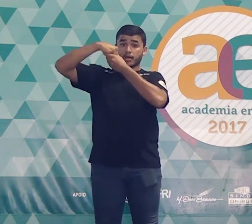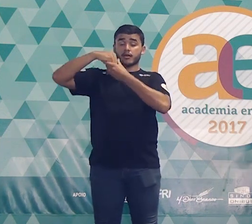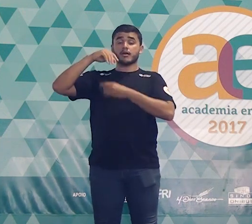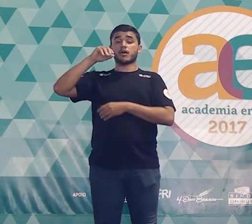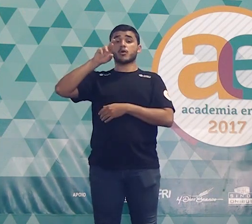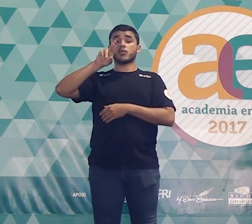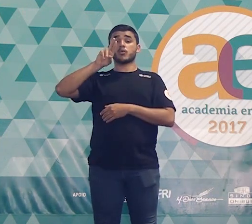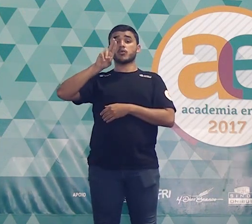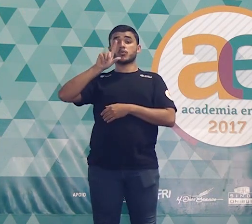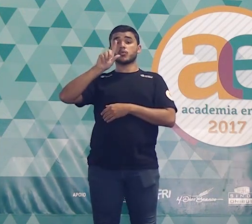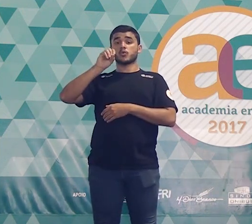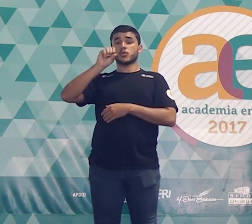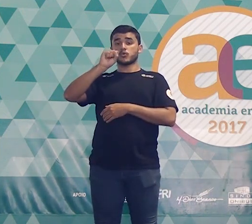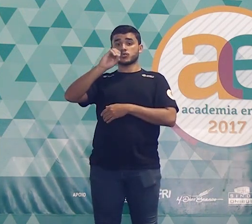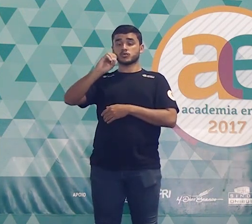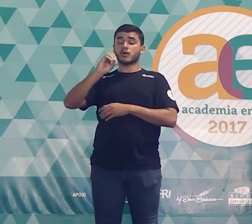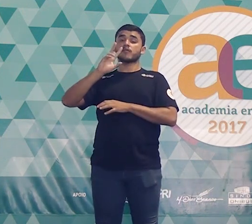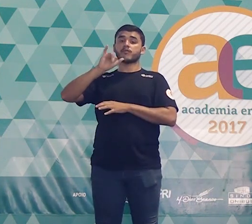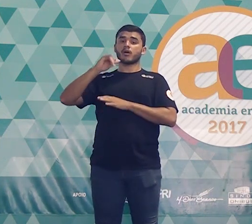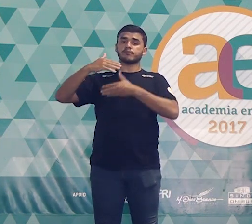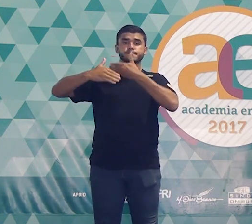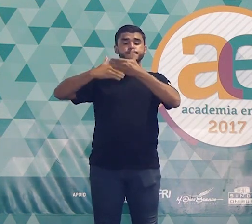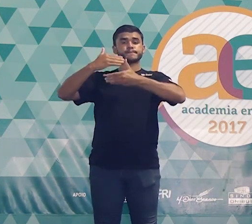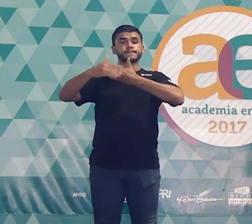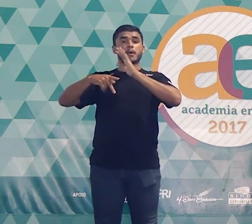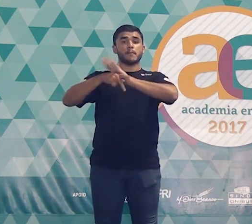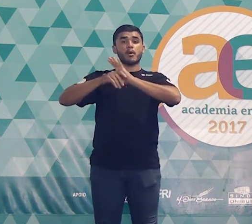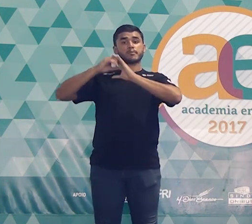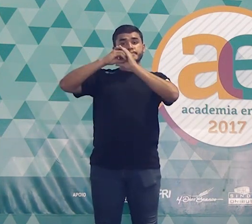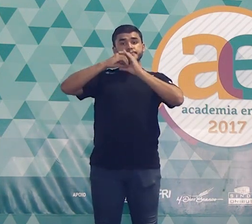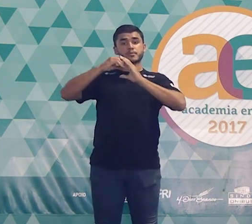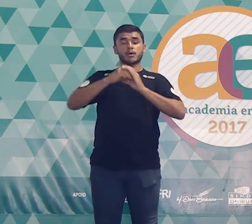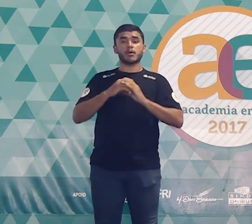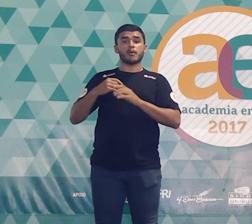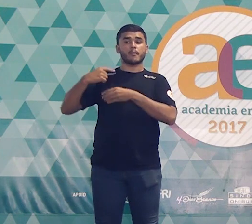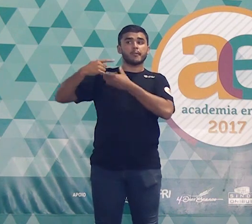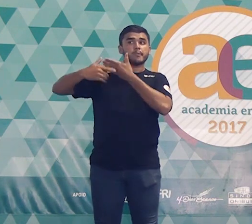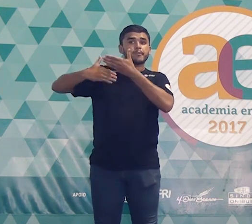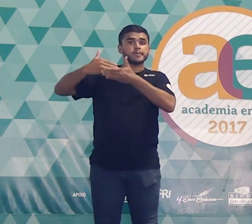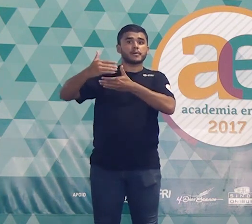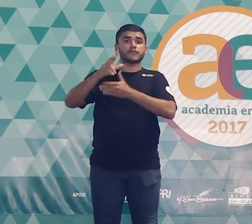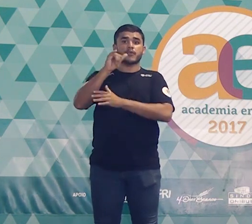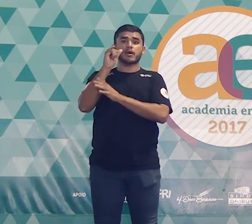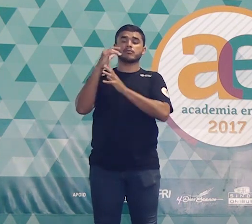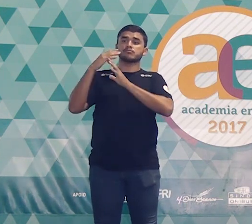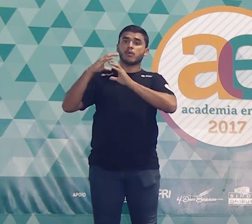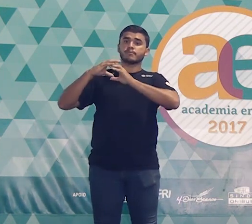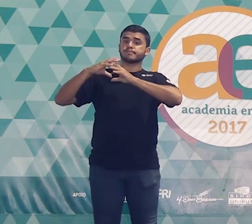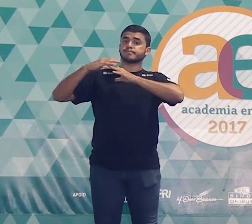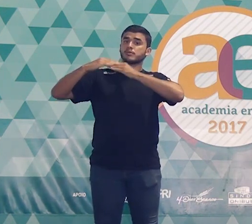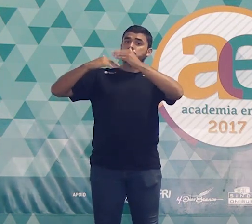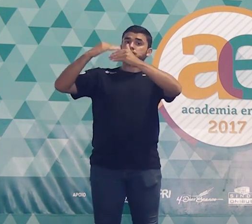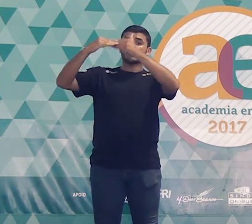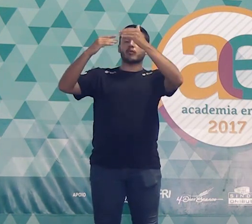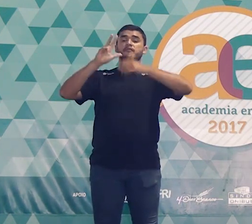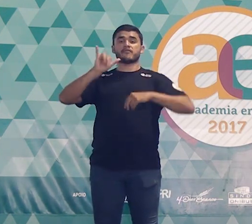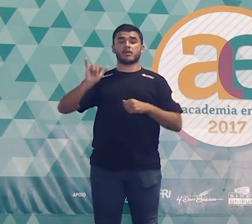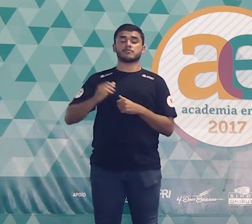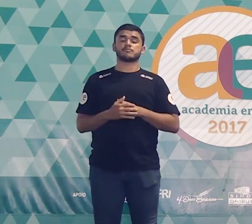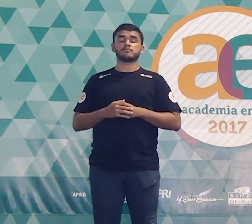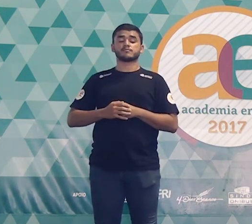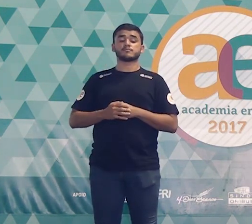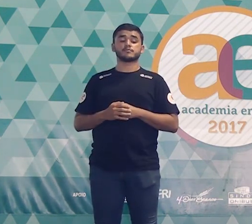vão passar por um processamento molecular. Não são proteínas acabadas, elas ainda vão passar por algumas